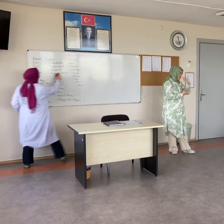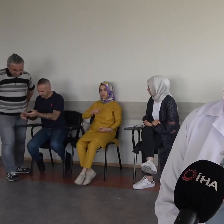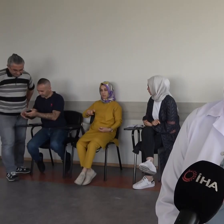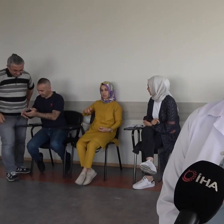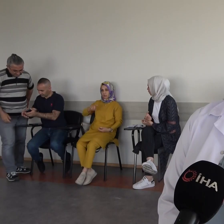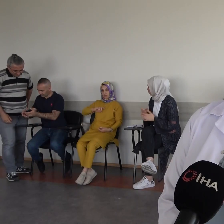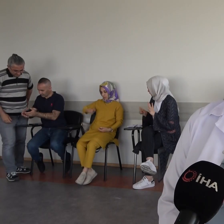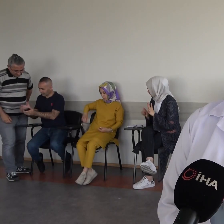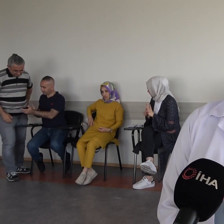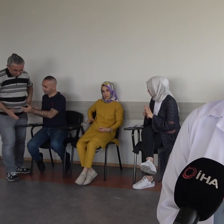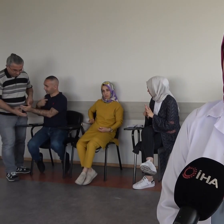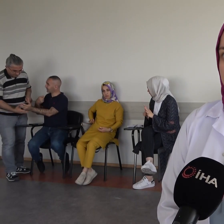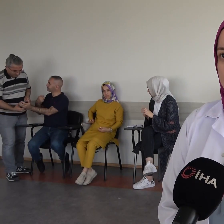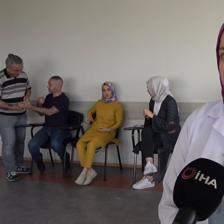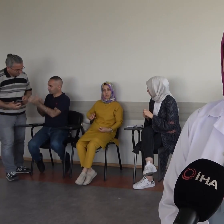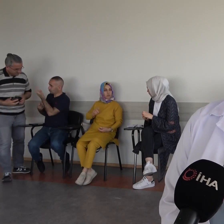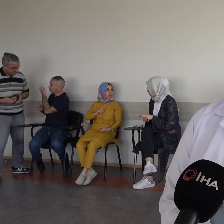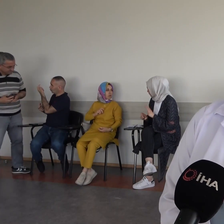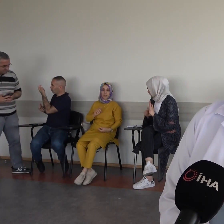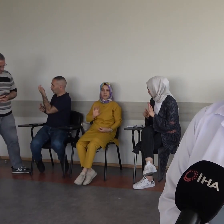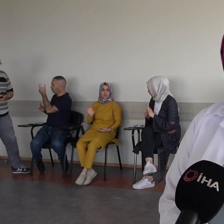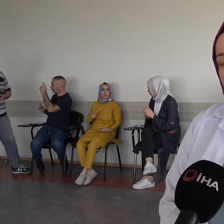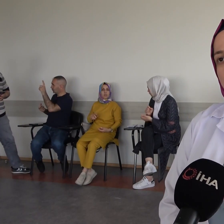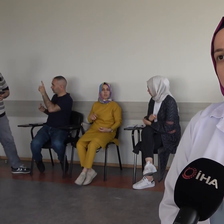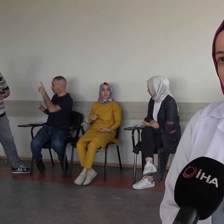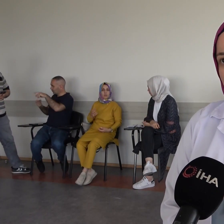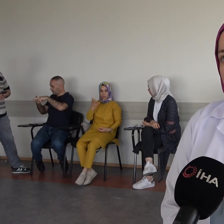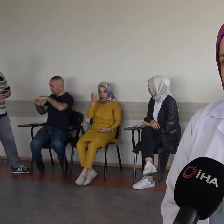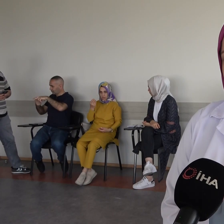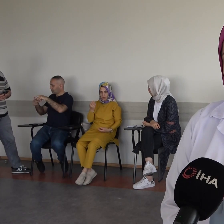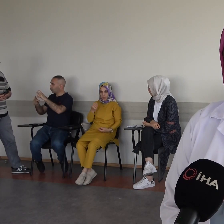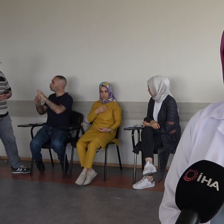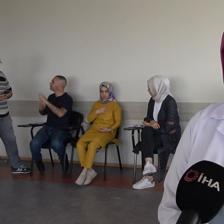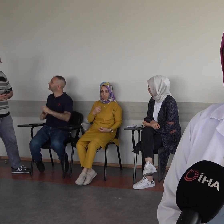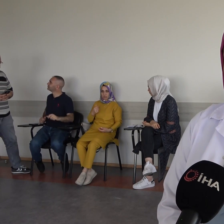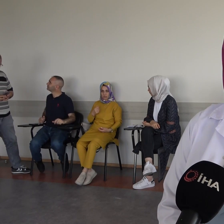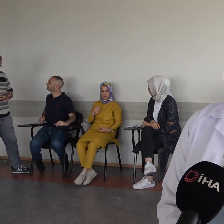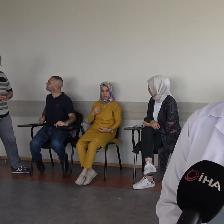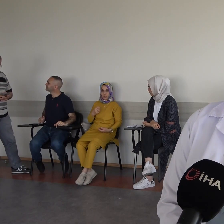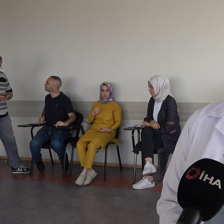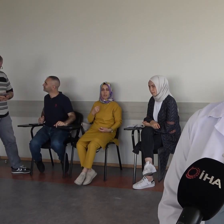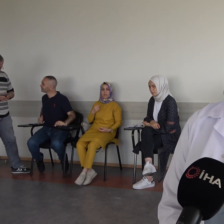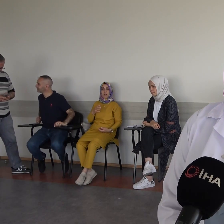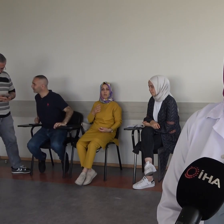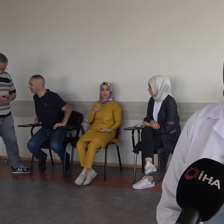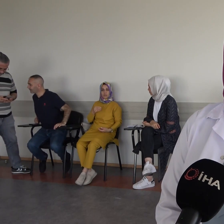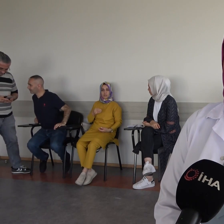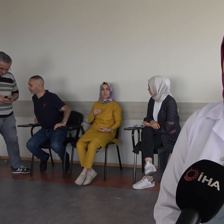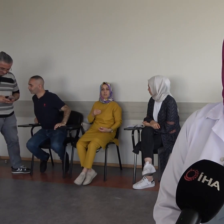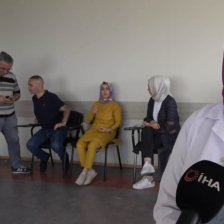120 saatlik temel eğitimimiz var. Temel seviye. Bir de 200 saatlik tercümanlık eğitimimiz var. Tercümanlık eğitimimiz biraz daha zor ve